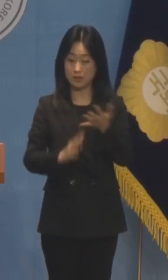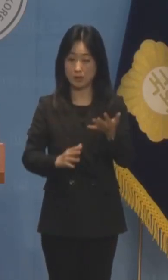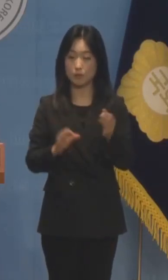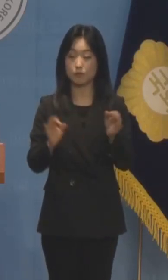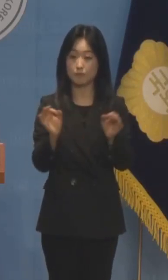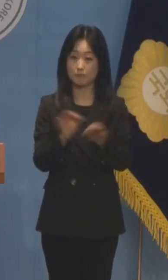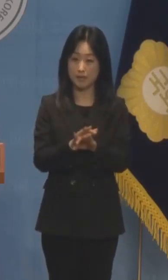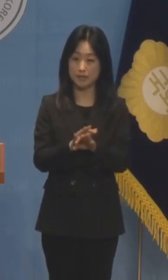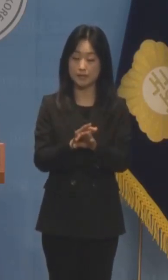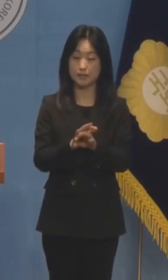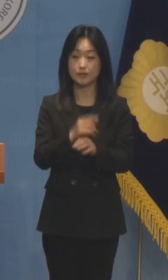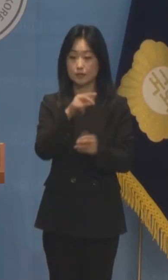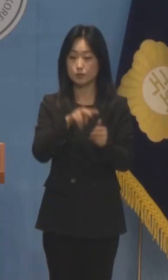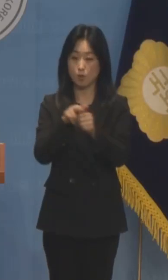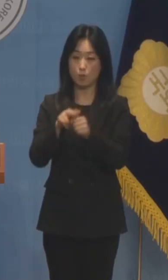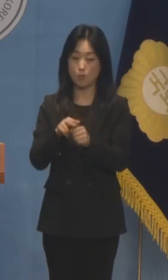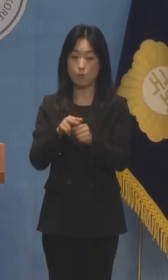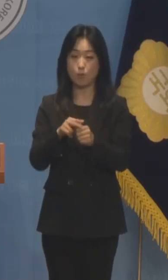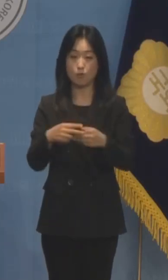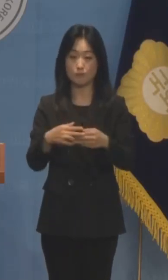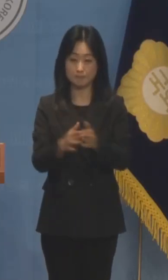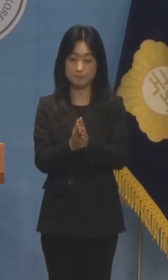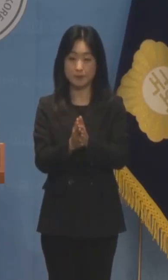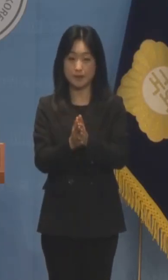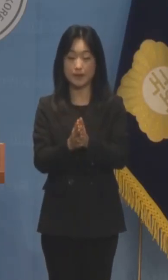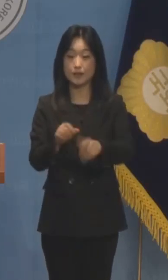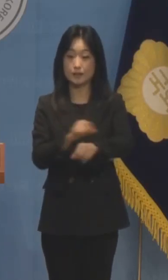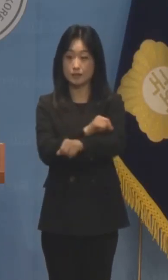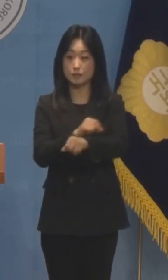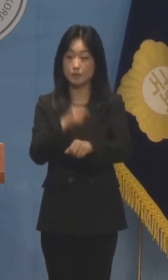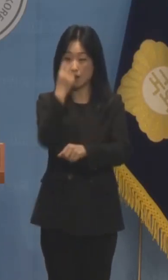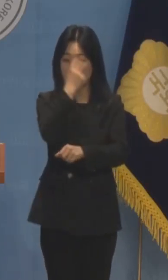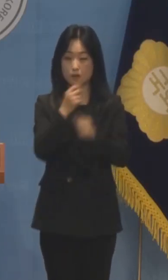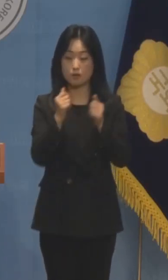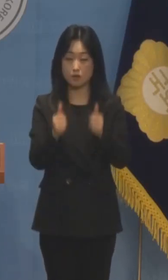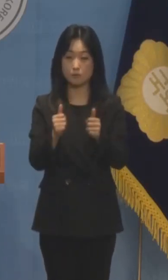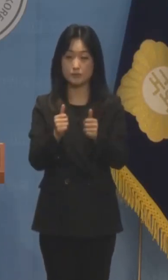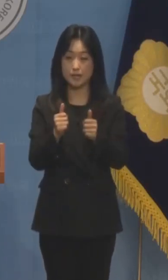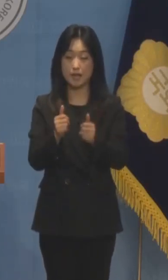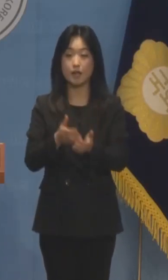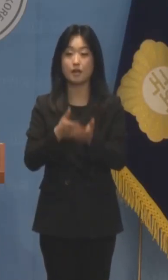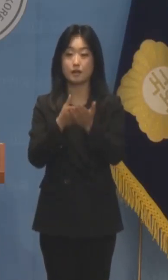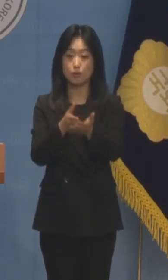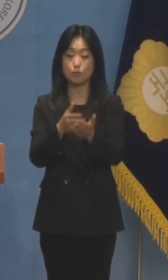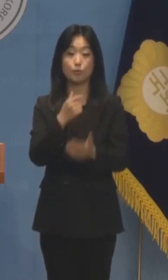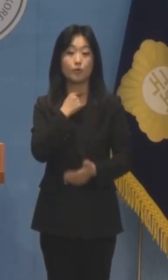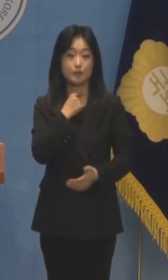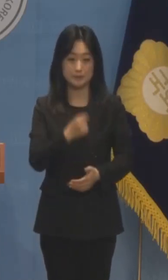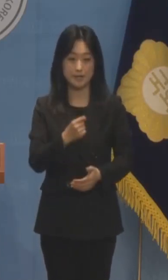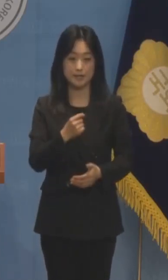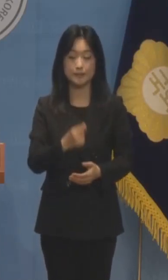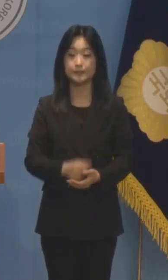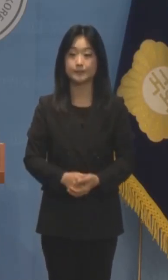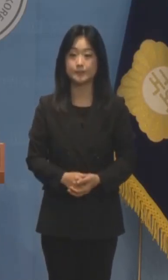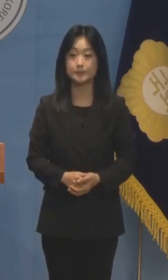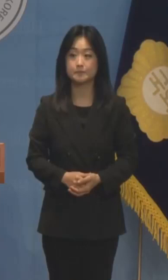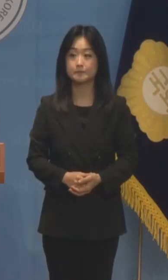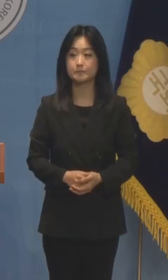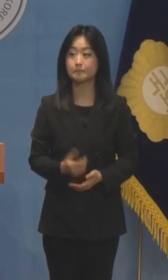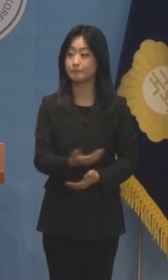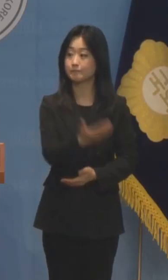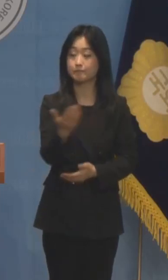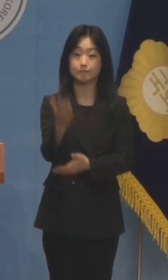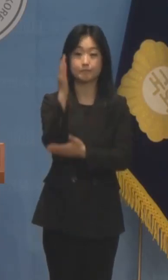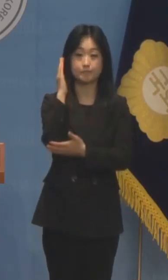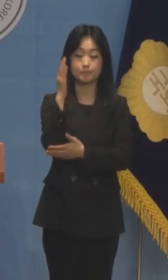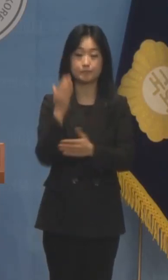은폐 의혹 진상 규명을 위한 특별검사 요구안에 대한 기자회견을